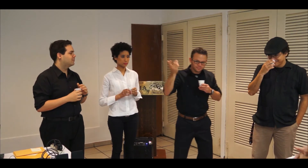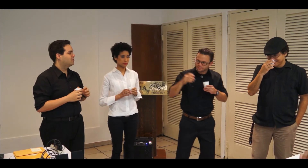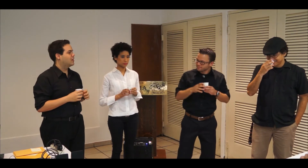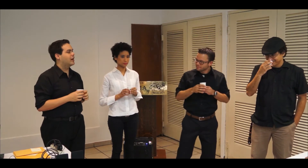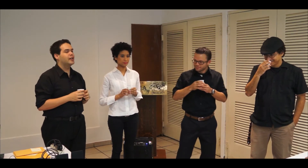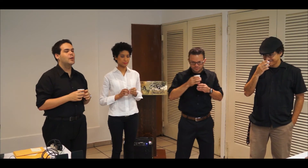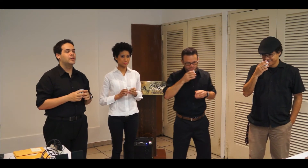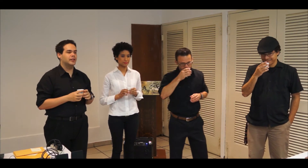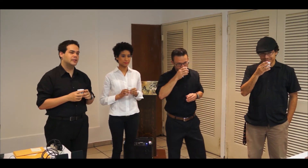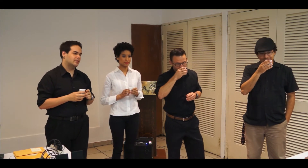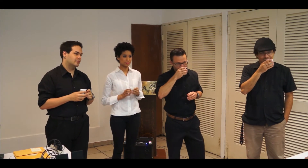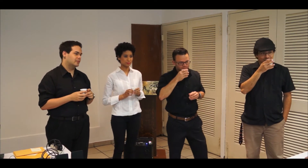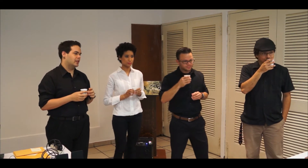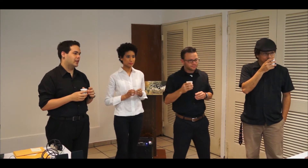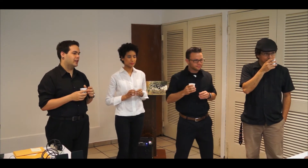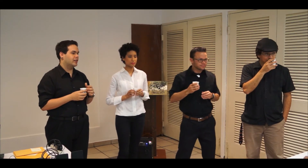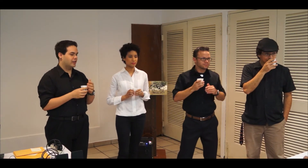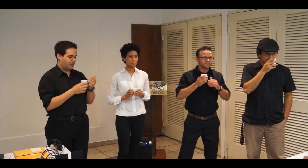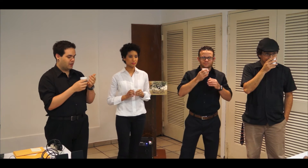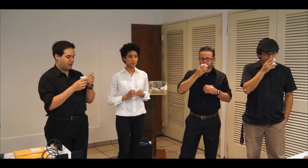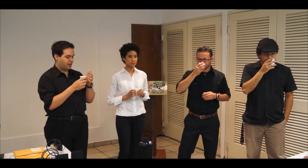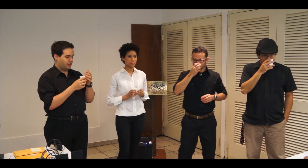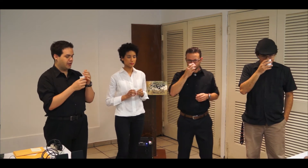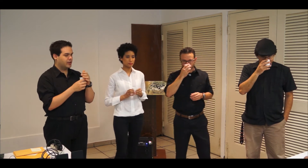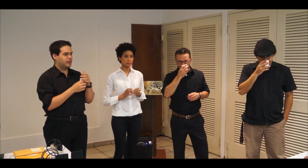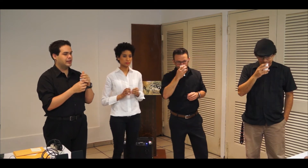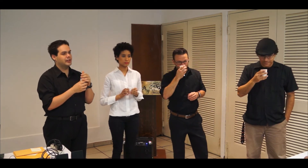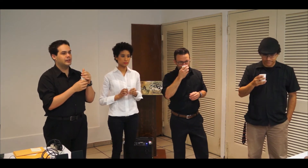¿A qué les huele a ustedes? ¿Qué notas pueden detectar?